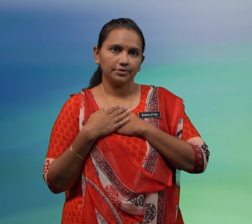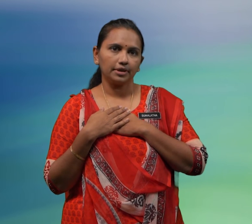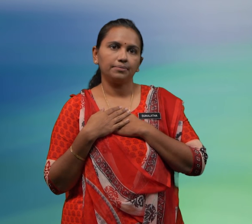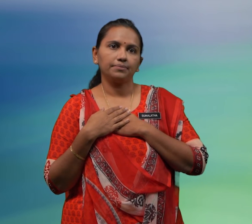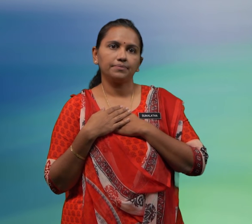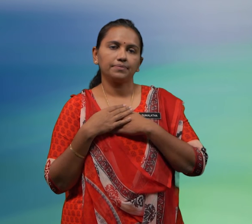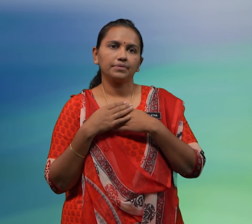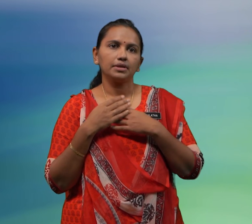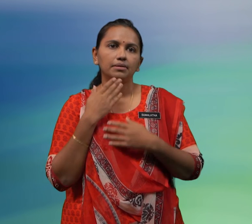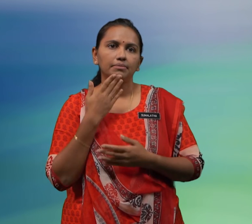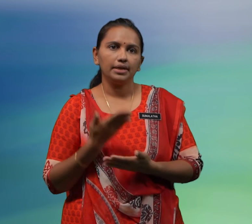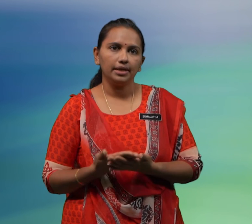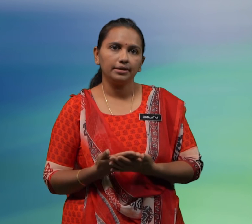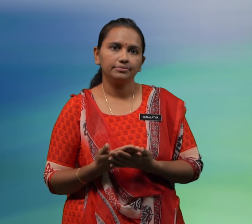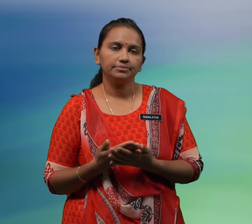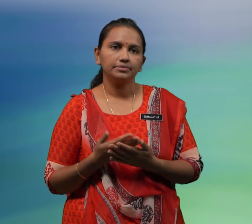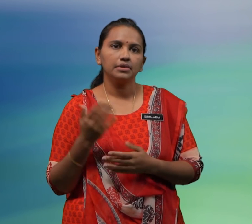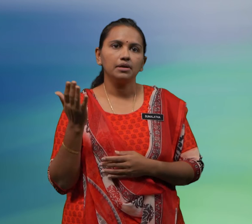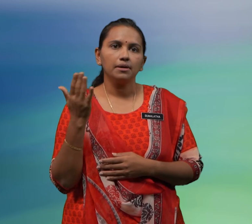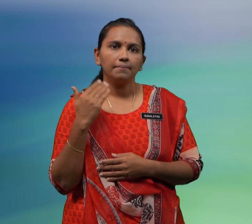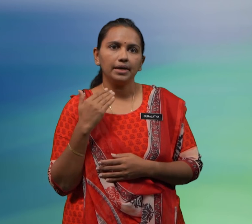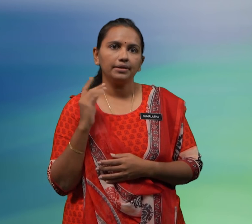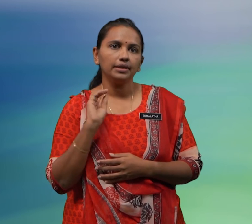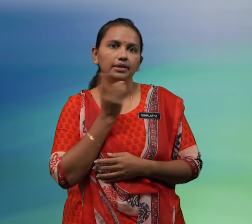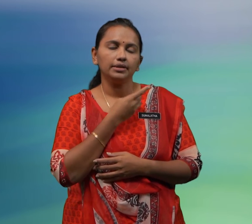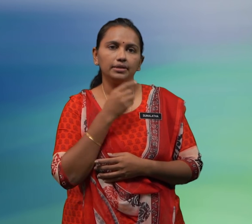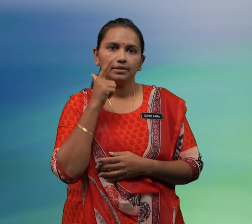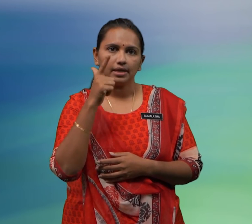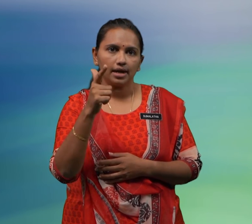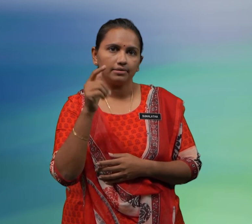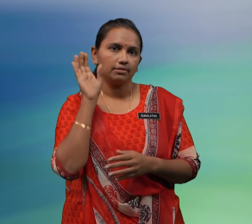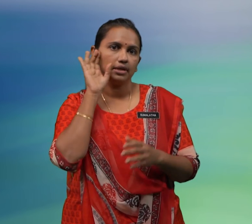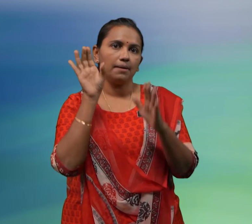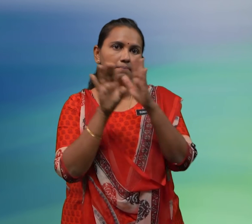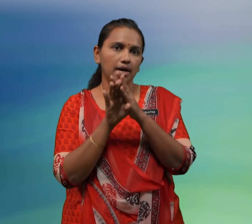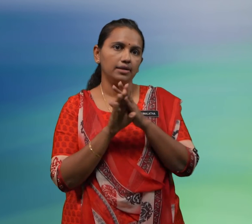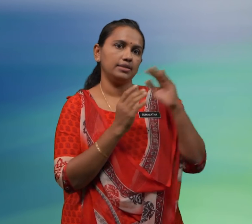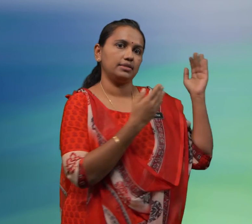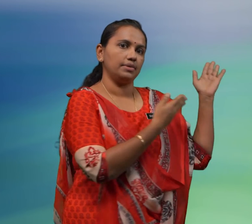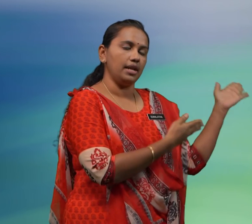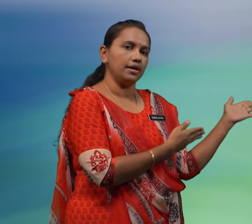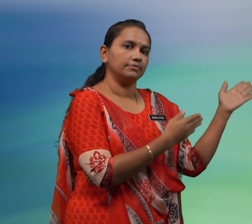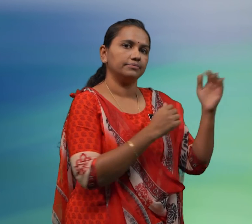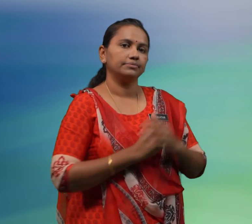Okay. Baiklah. Mari kita lihat gambar di sebelah.